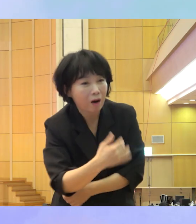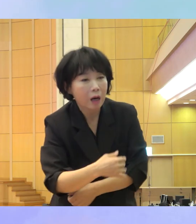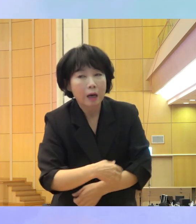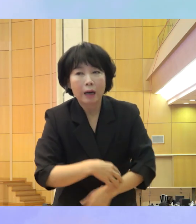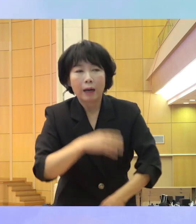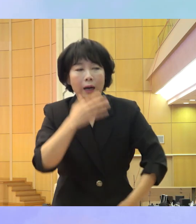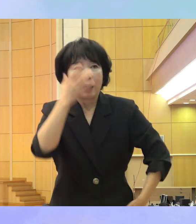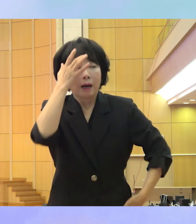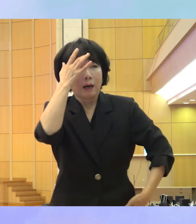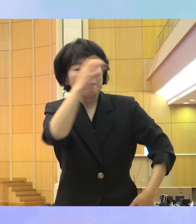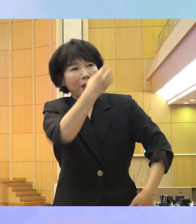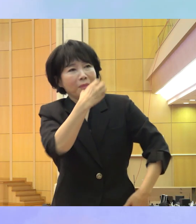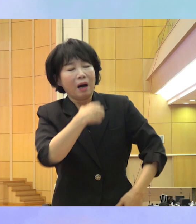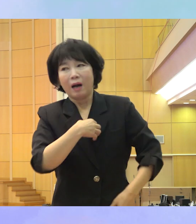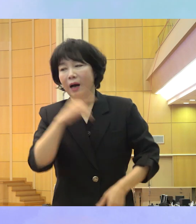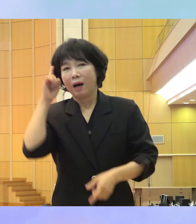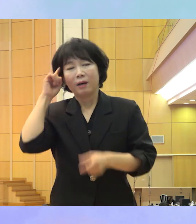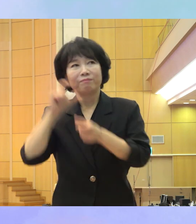제가 고민했어요.